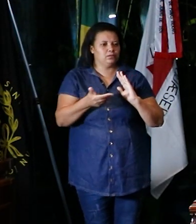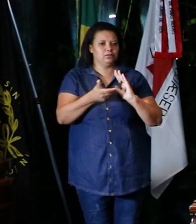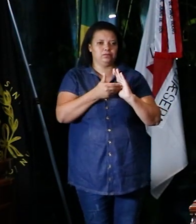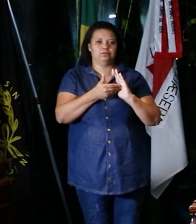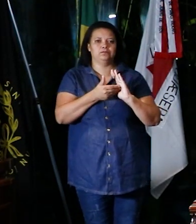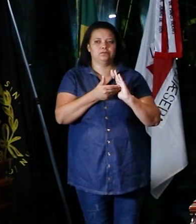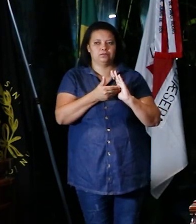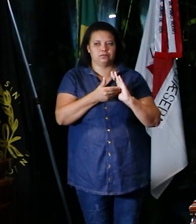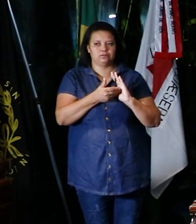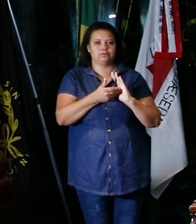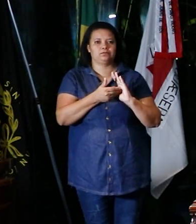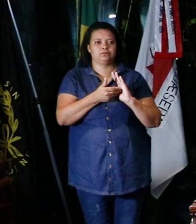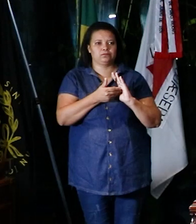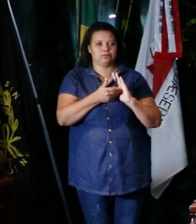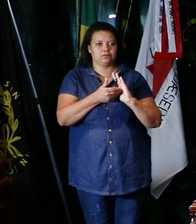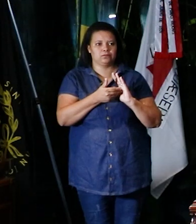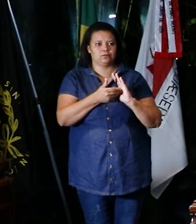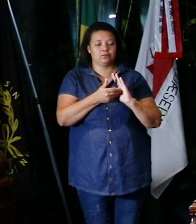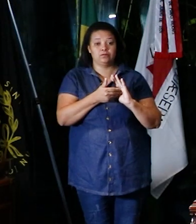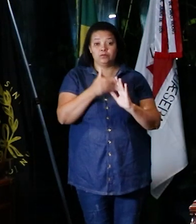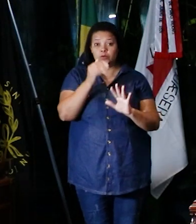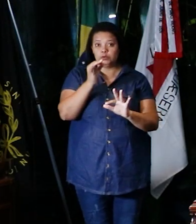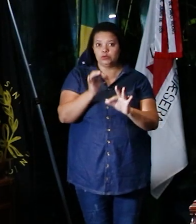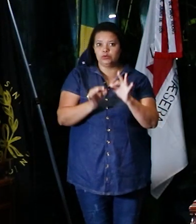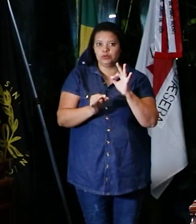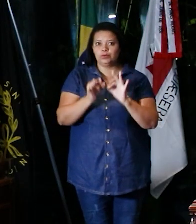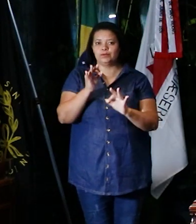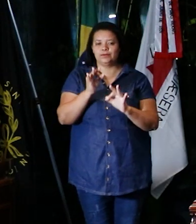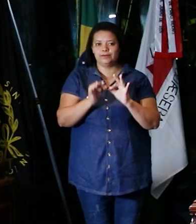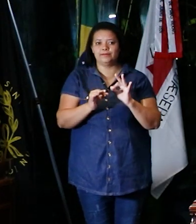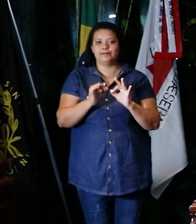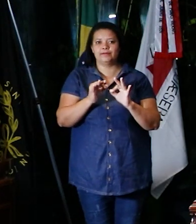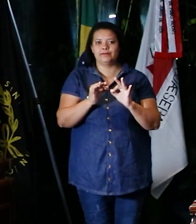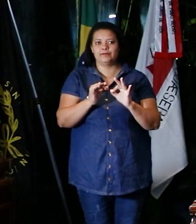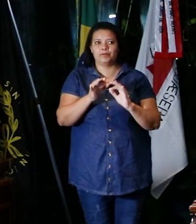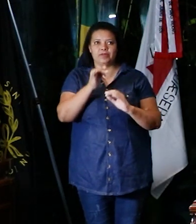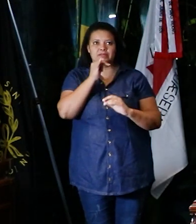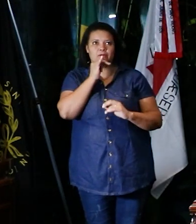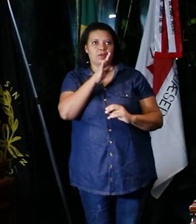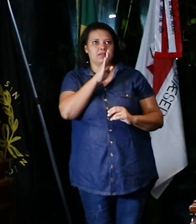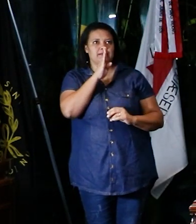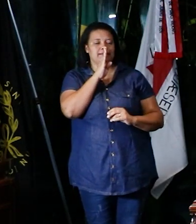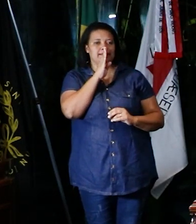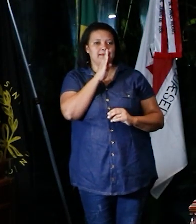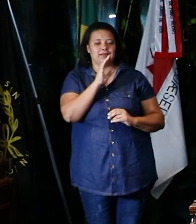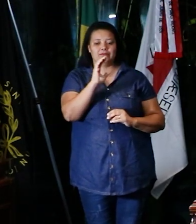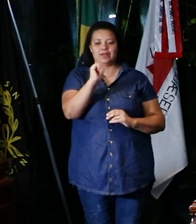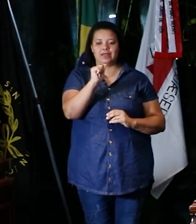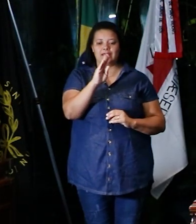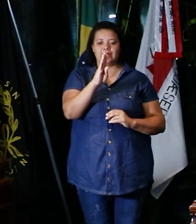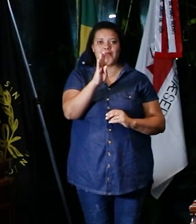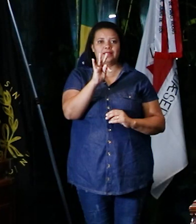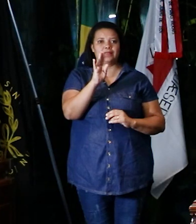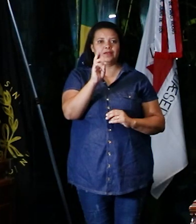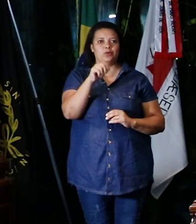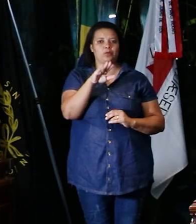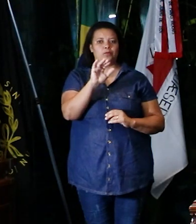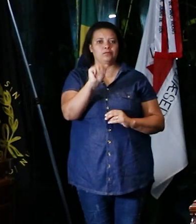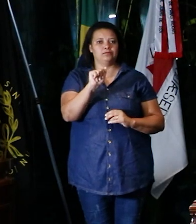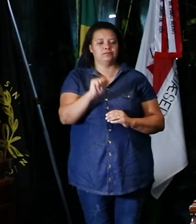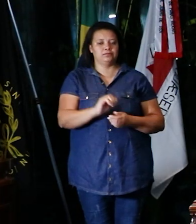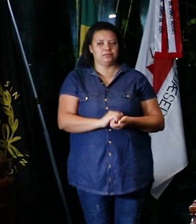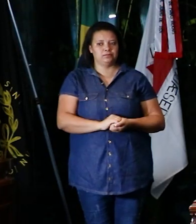São grandes justas, há um silêncio catacumbal. Quer dizer, há todo um